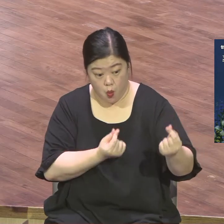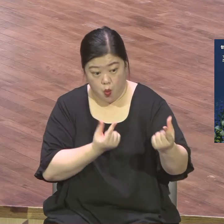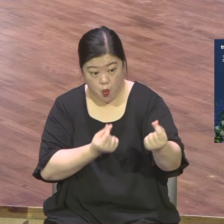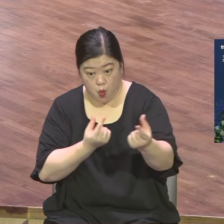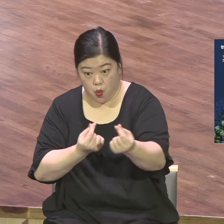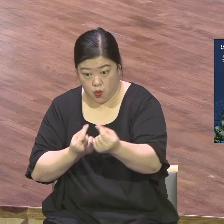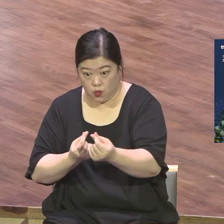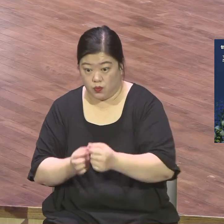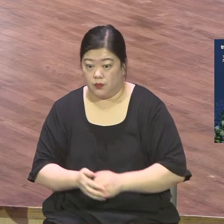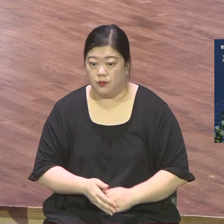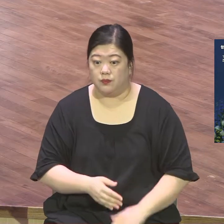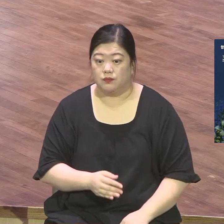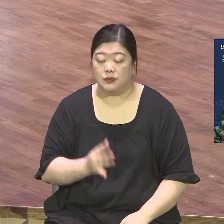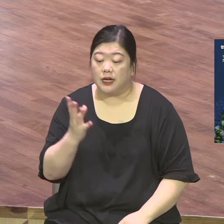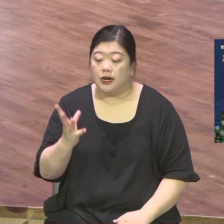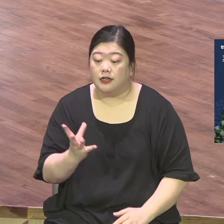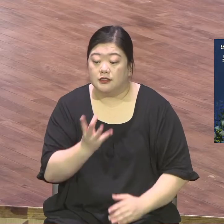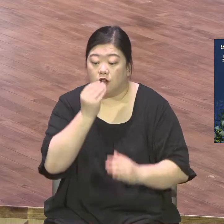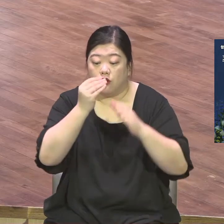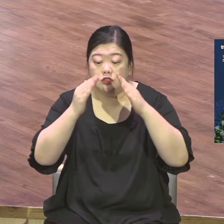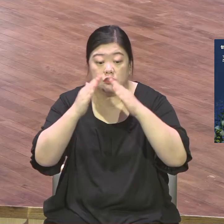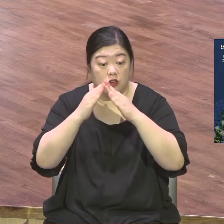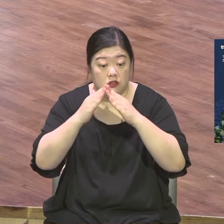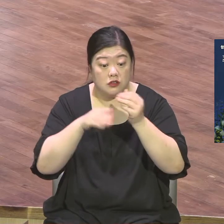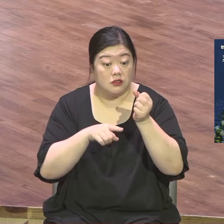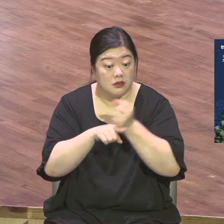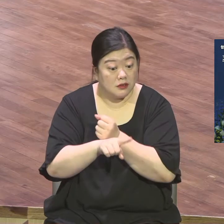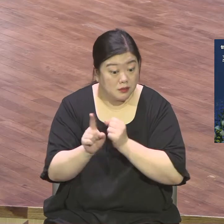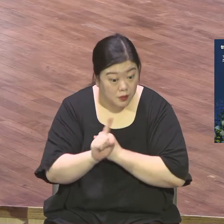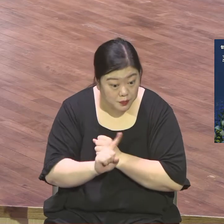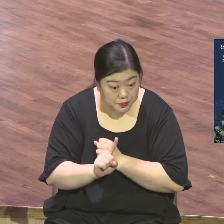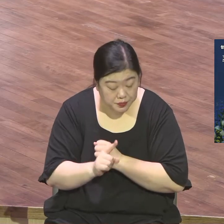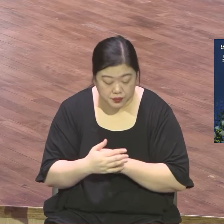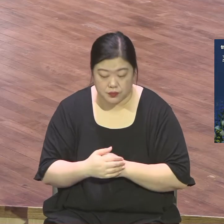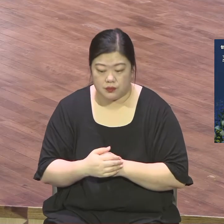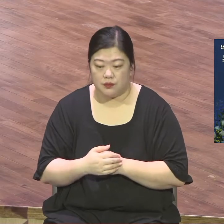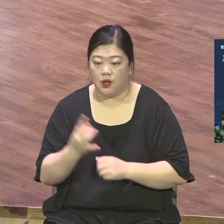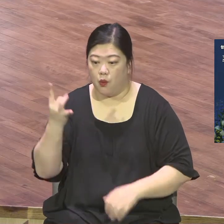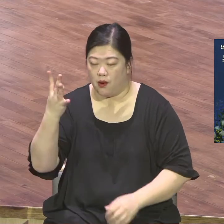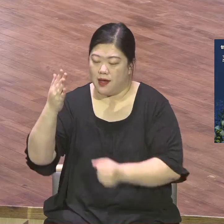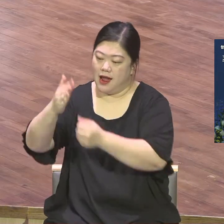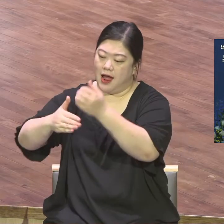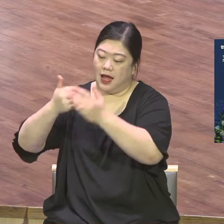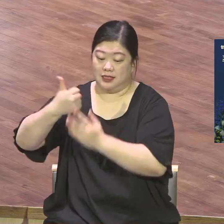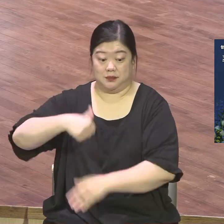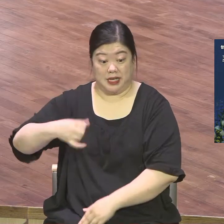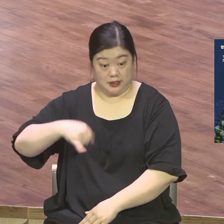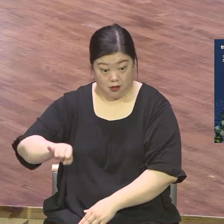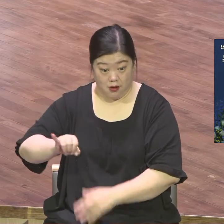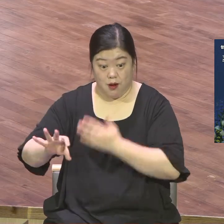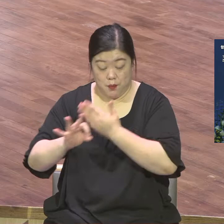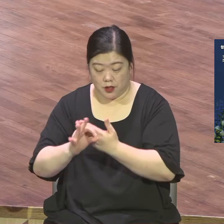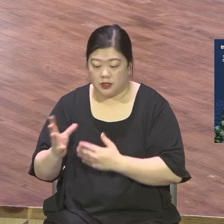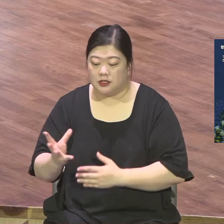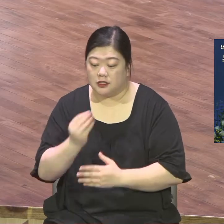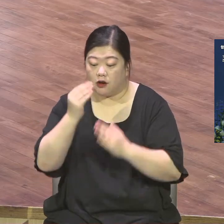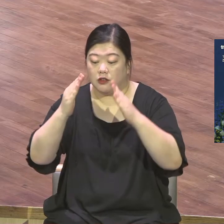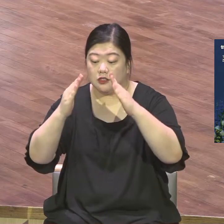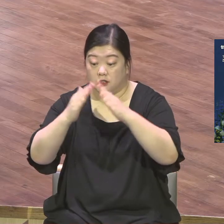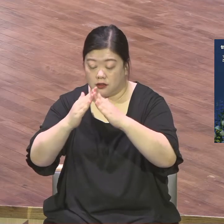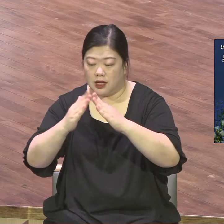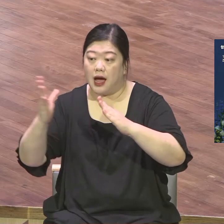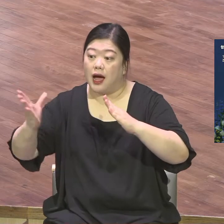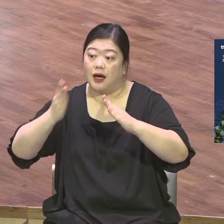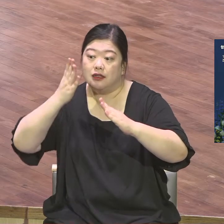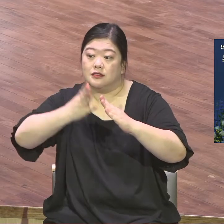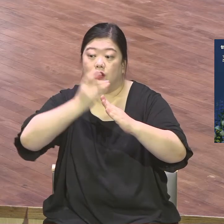성전이라는 말이 뭐요? 사실 하나님의 백성의 정체성, 성전, 하나님의 백성이다 하는 그